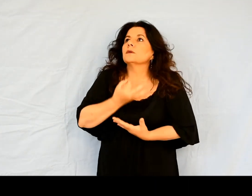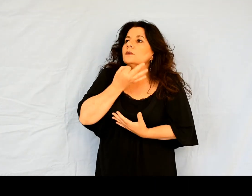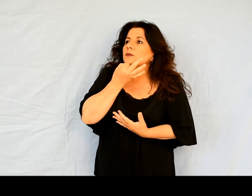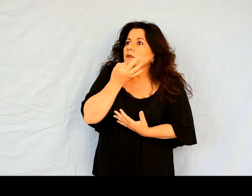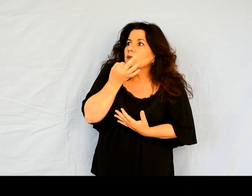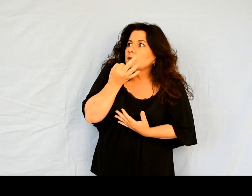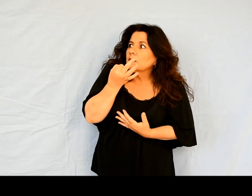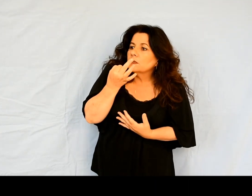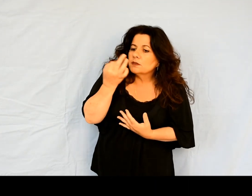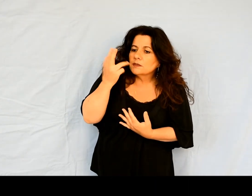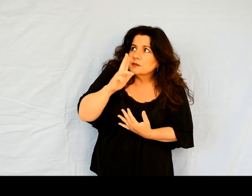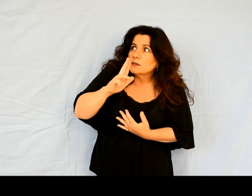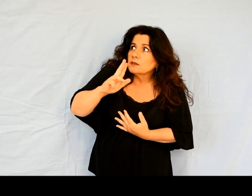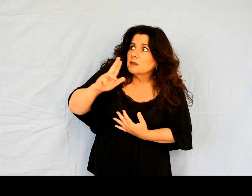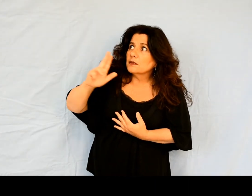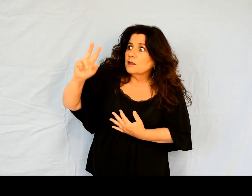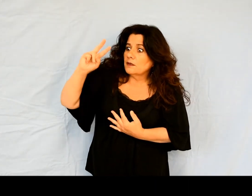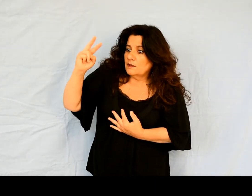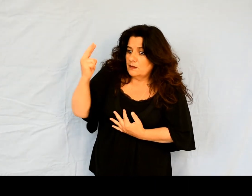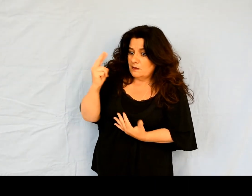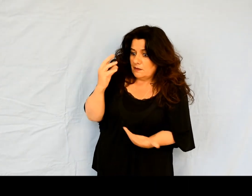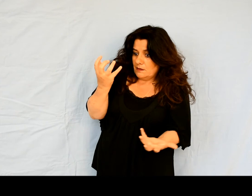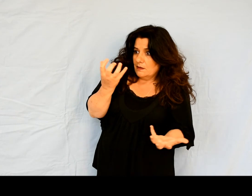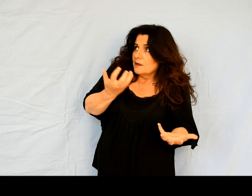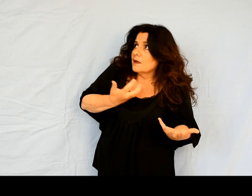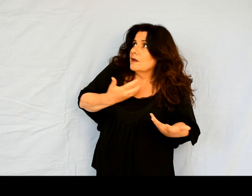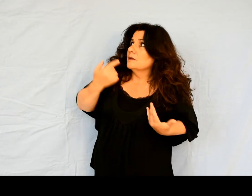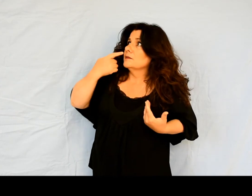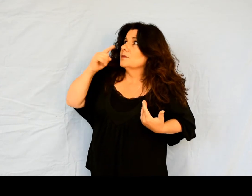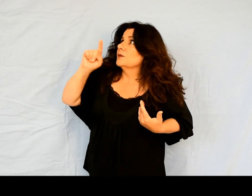j'ai trouvé grâce à tes yeux, daigne marcher au milieu de nous.